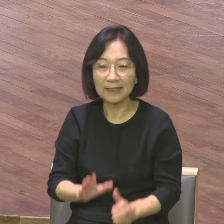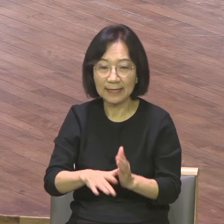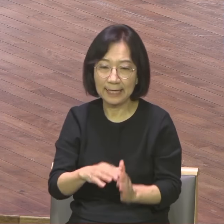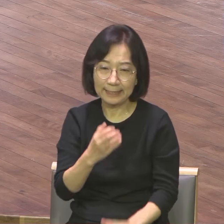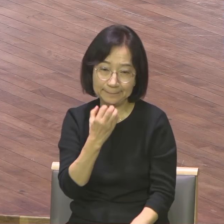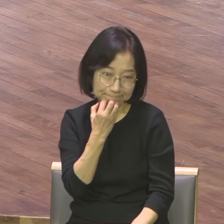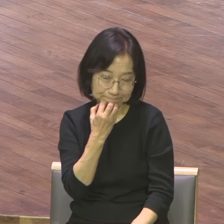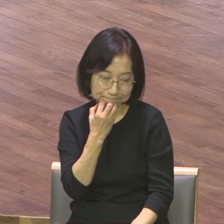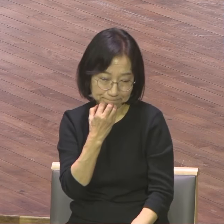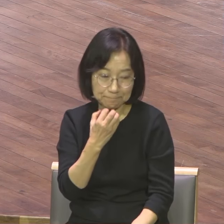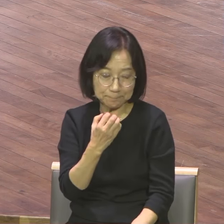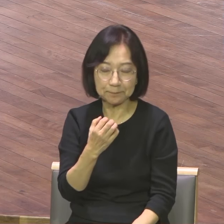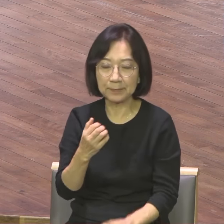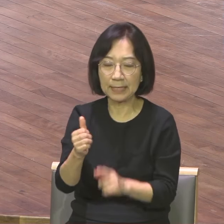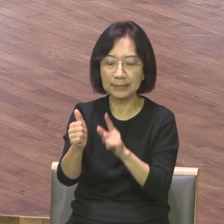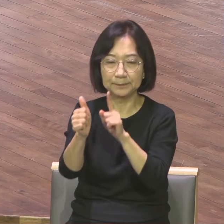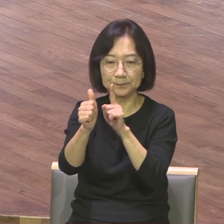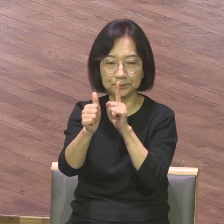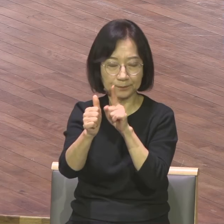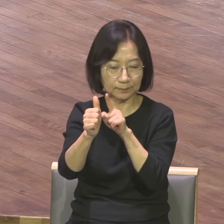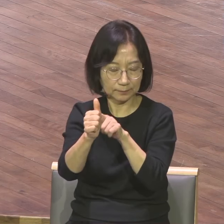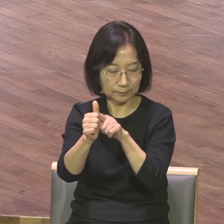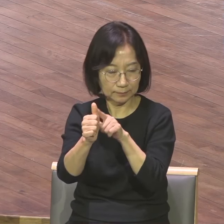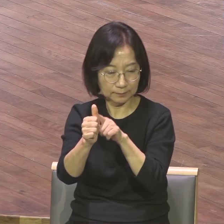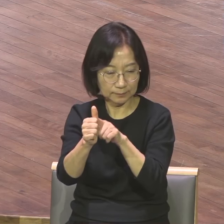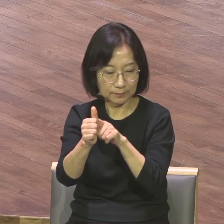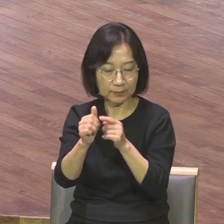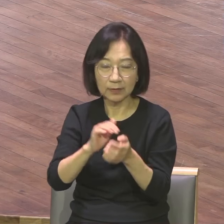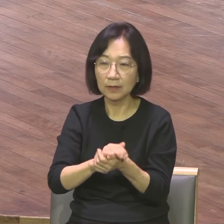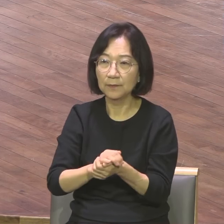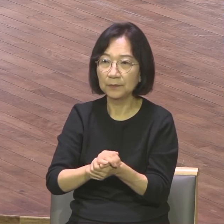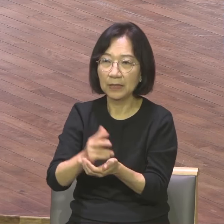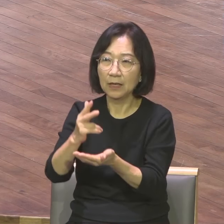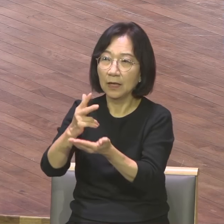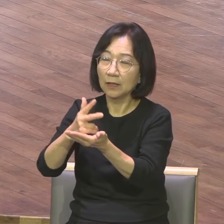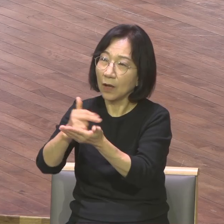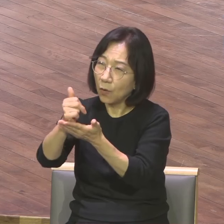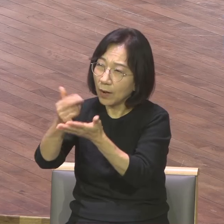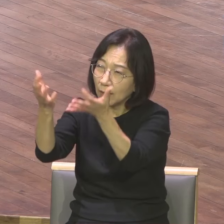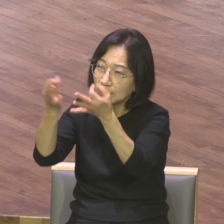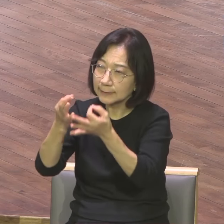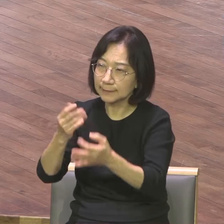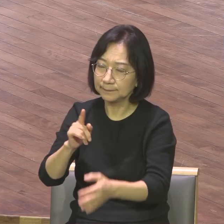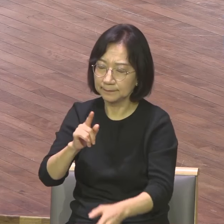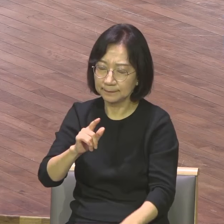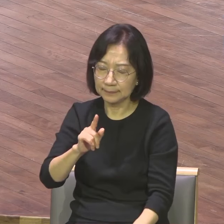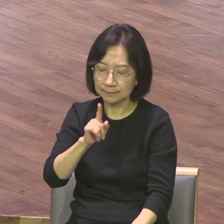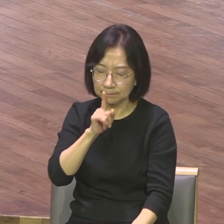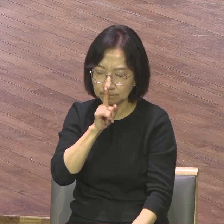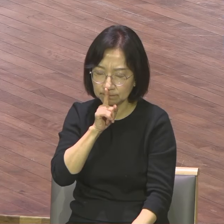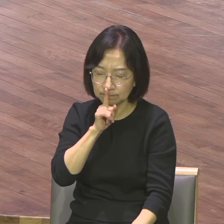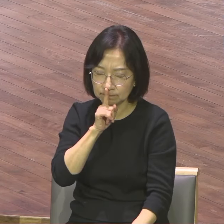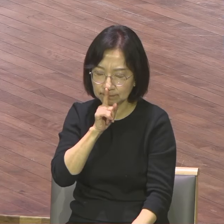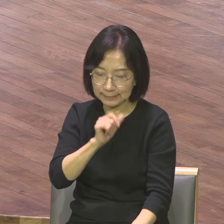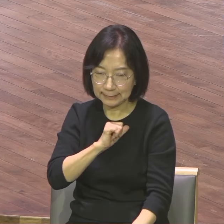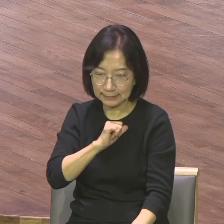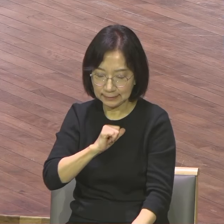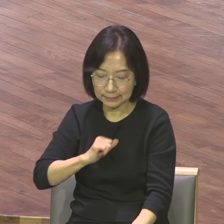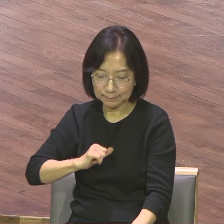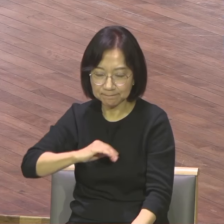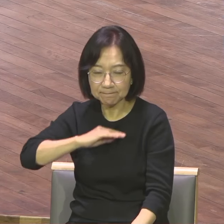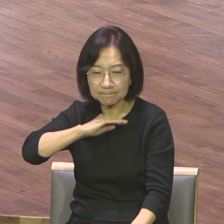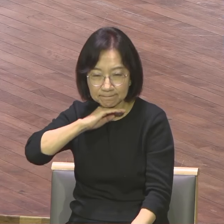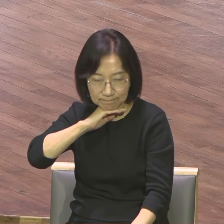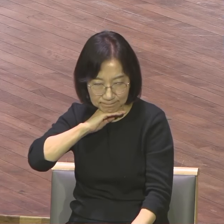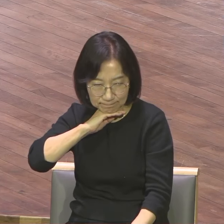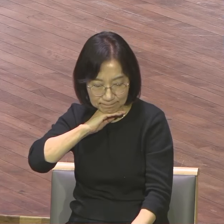링컨이 가진 성경에 보면 여호와 앞에 잠잠하고 참고 기다리라는 말씀이